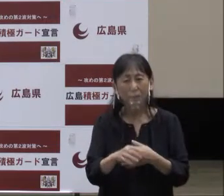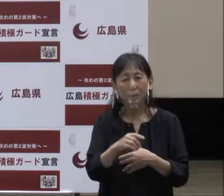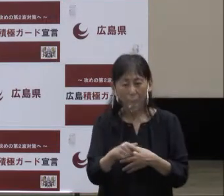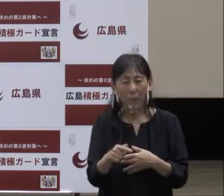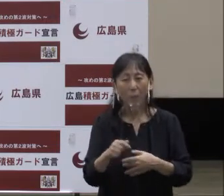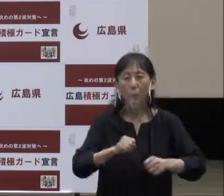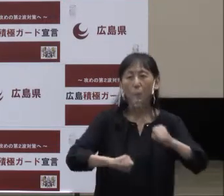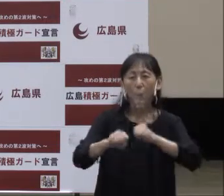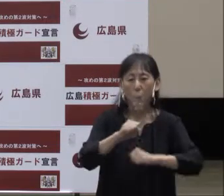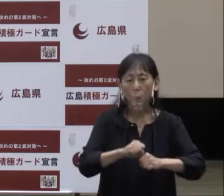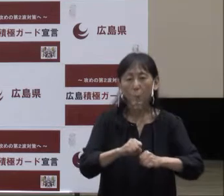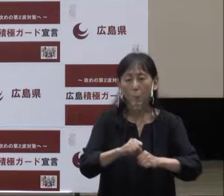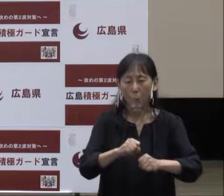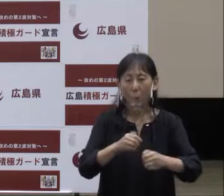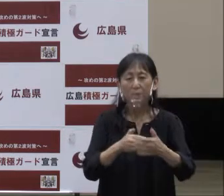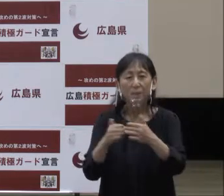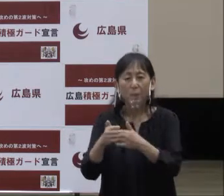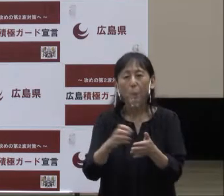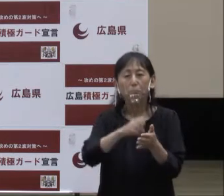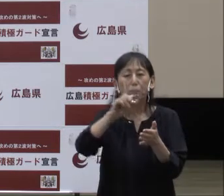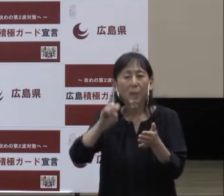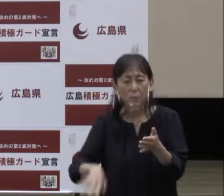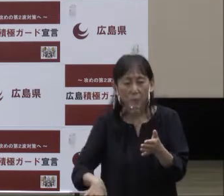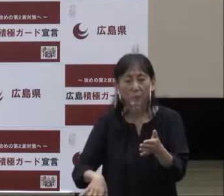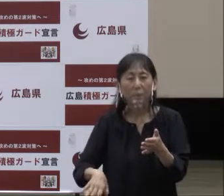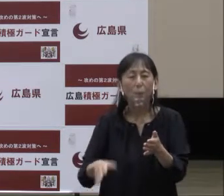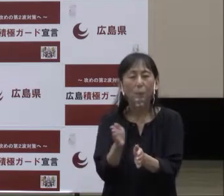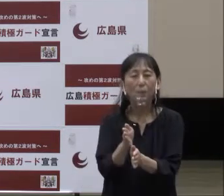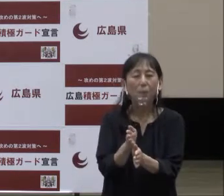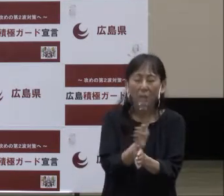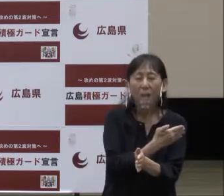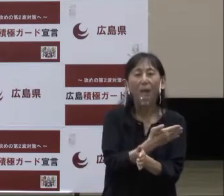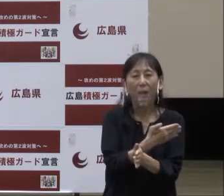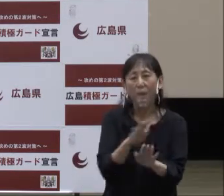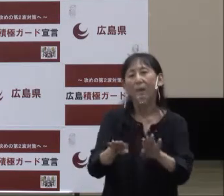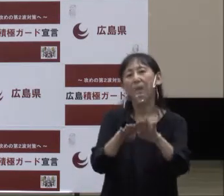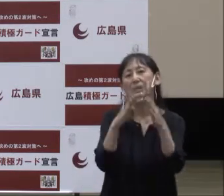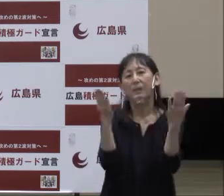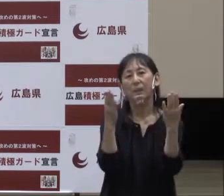ましたから始めているところでありますので、まあ、そういったことを踏まえて